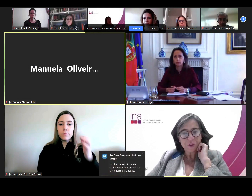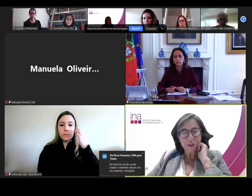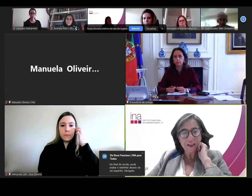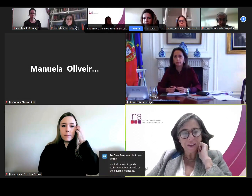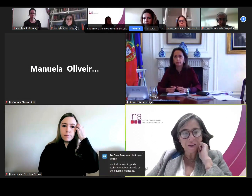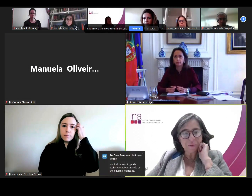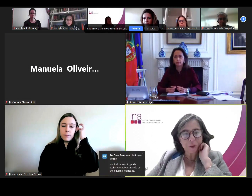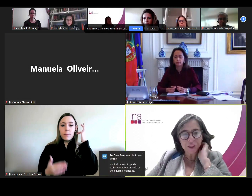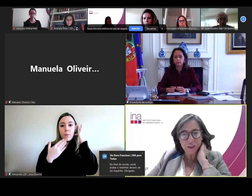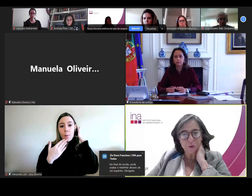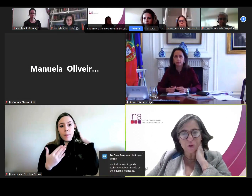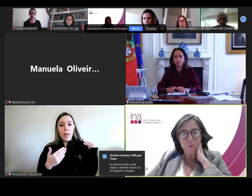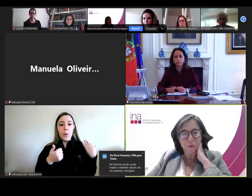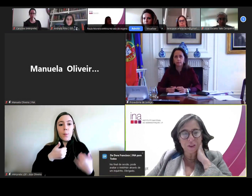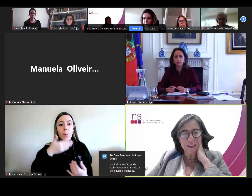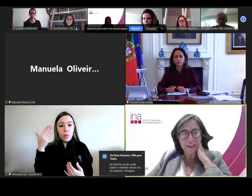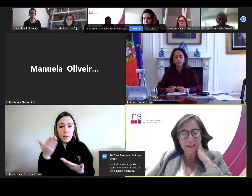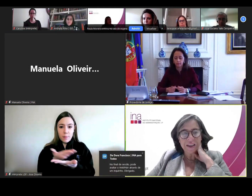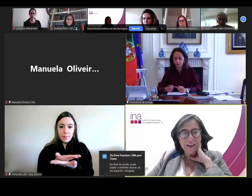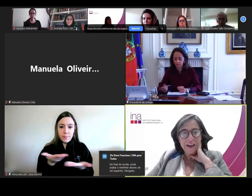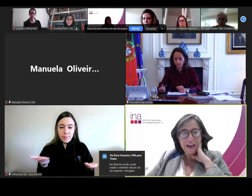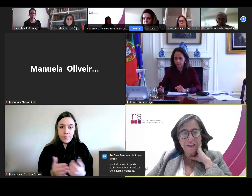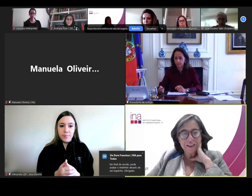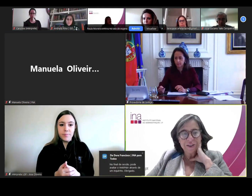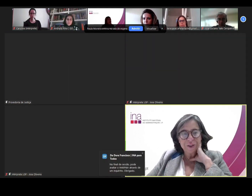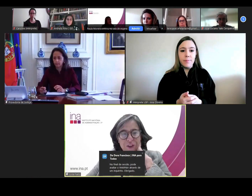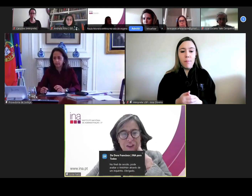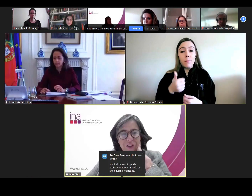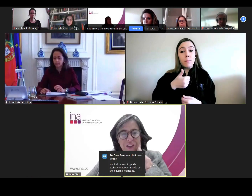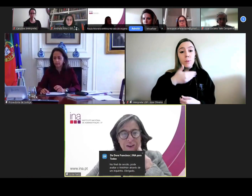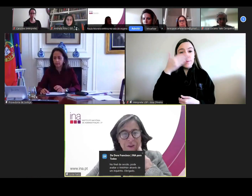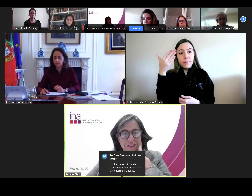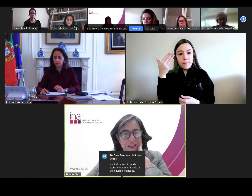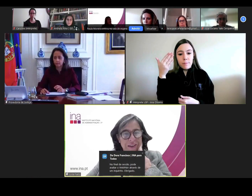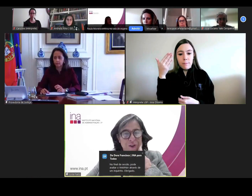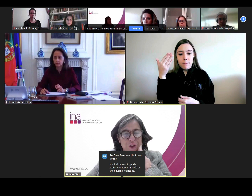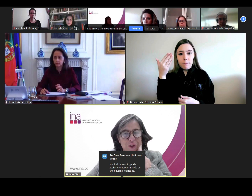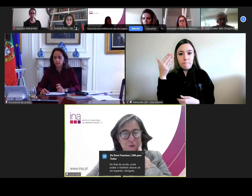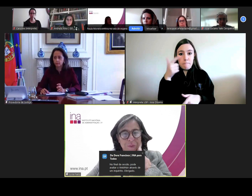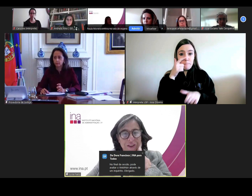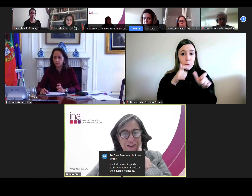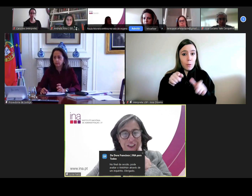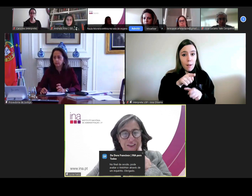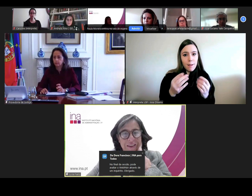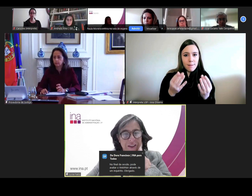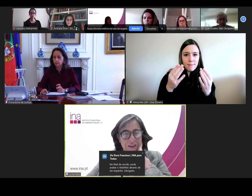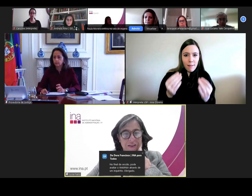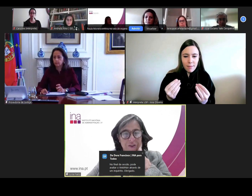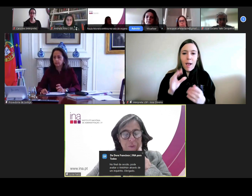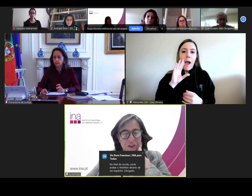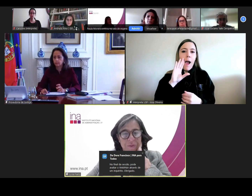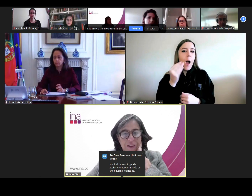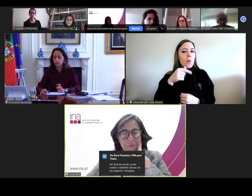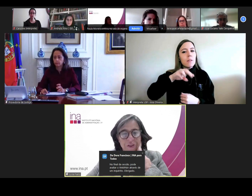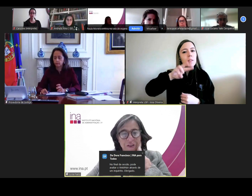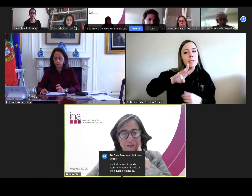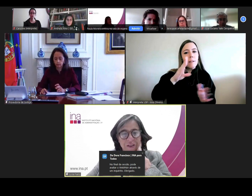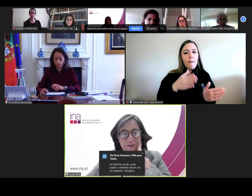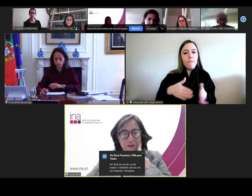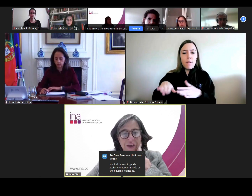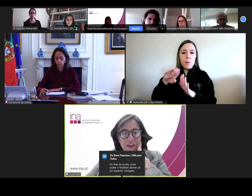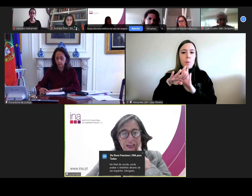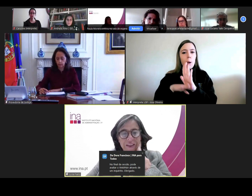Muito obrigada, bom dia a todos, bom dia àqueles que estão em sala, aos nossos formandos desta terceira edição do Programa de